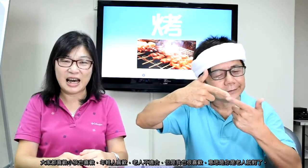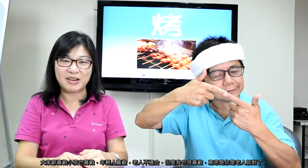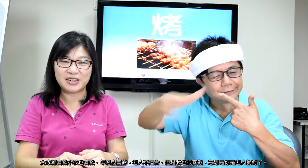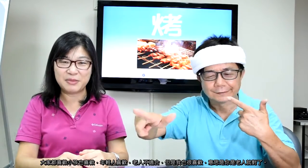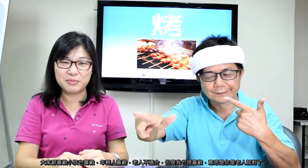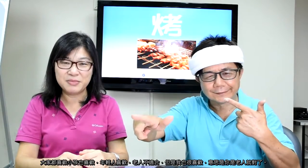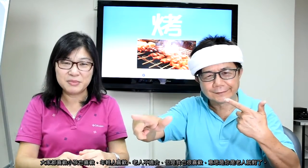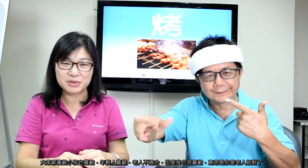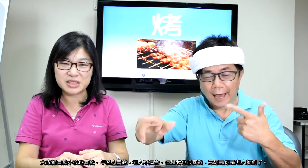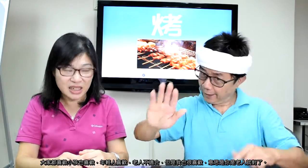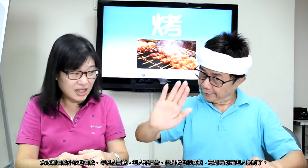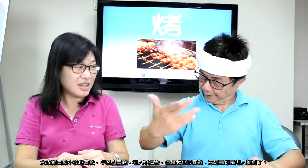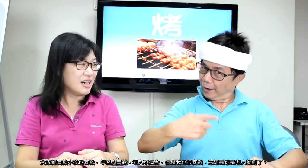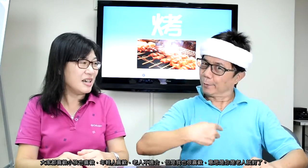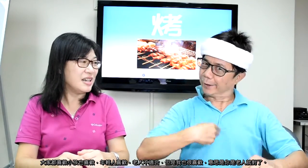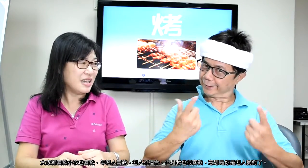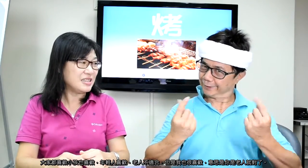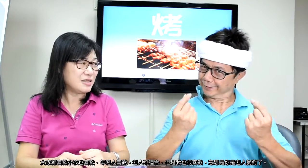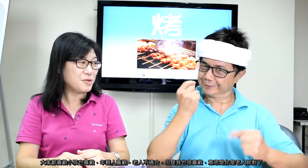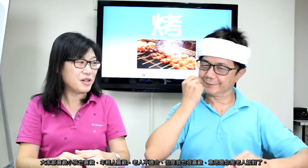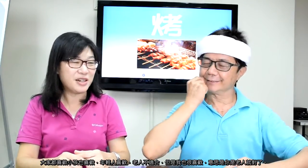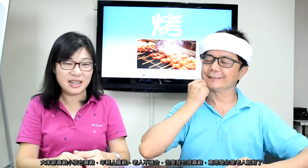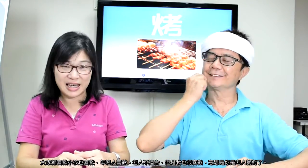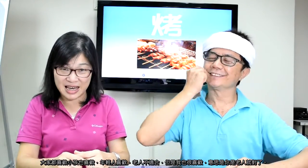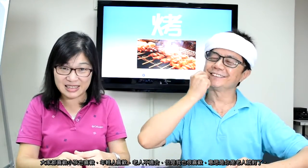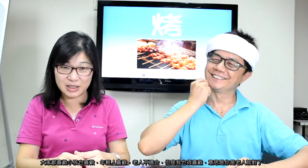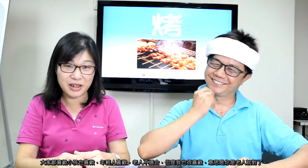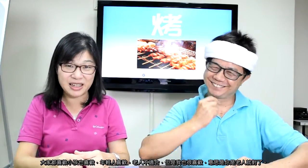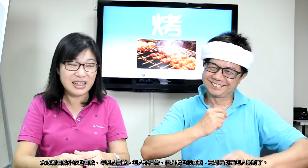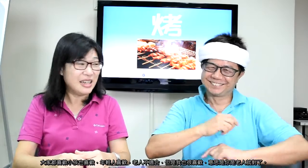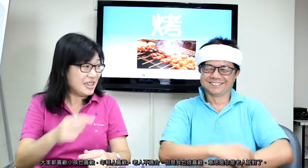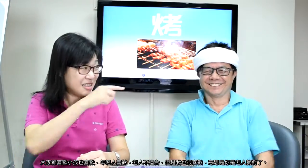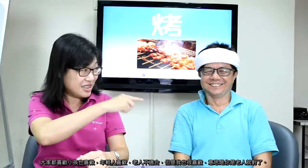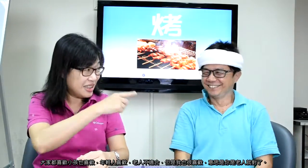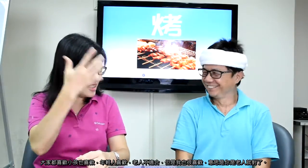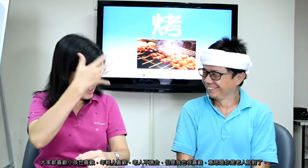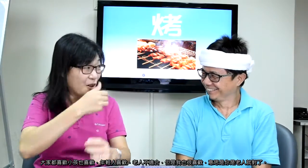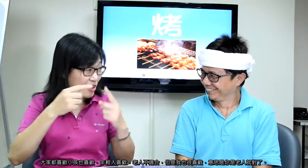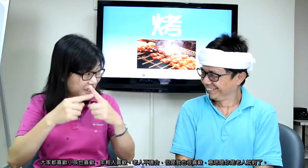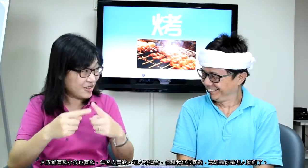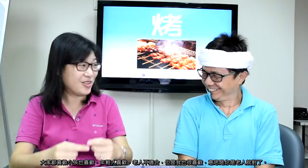老人不适合，但是我也喜欢，意思是你是老人就对